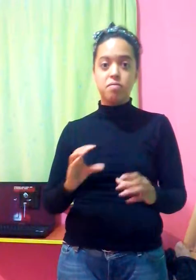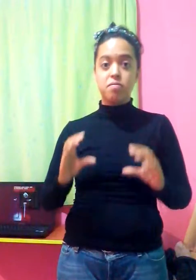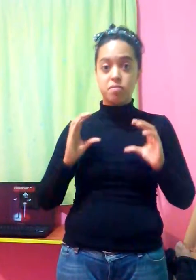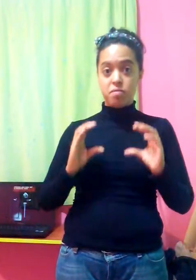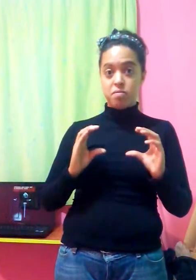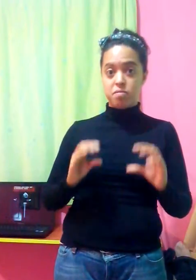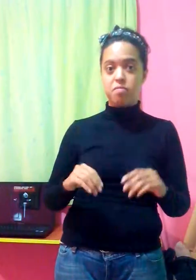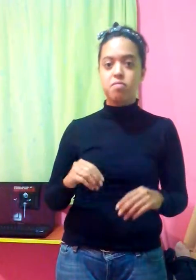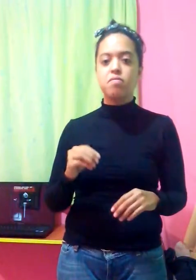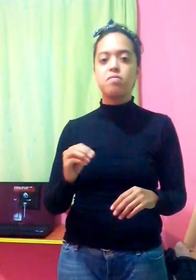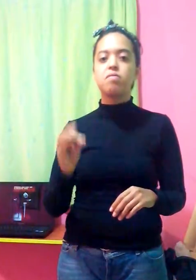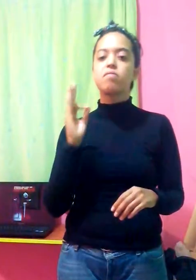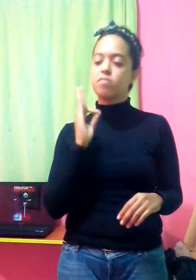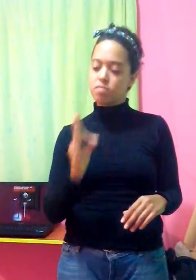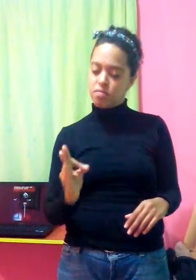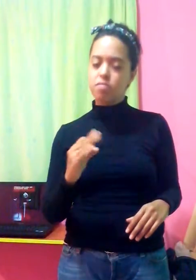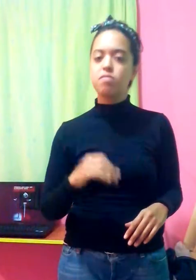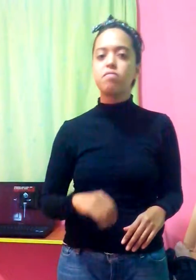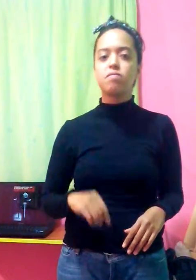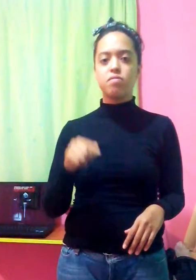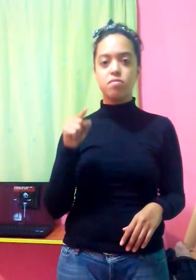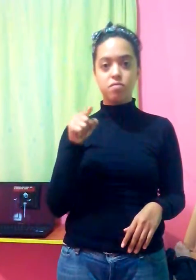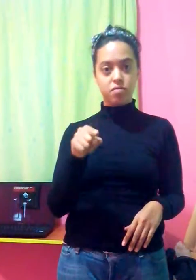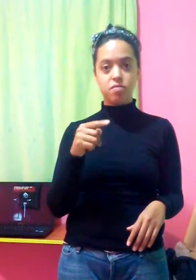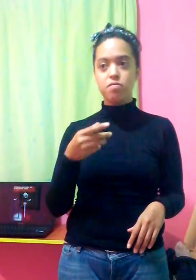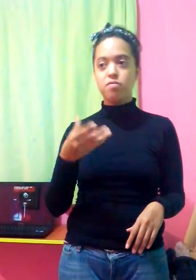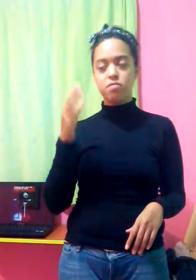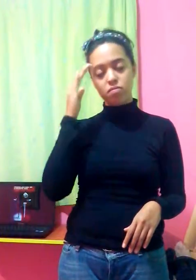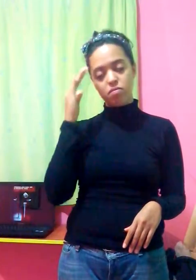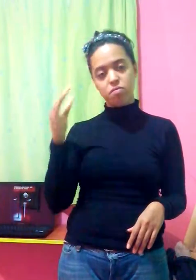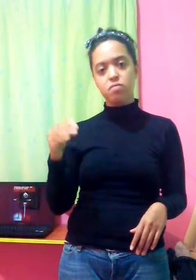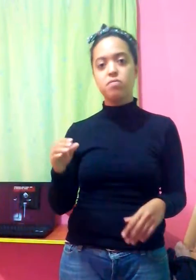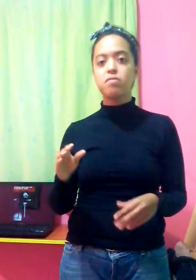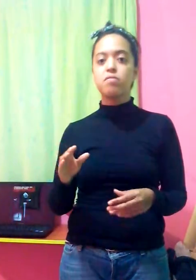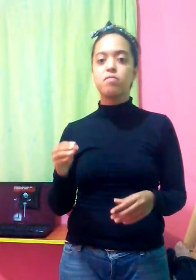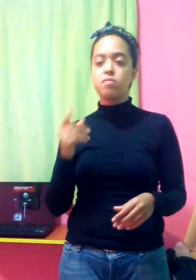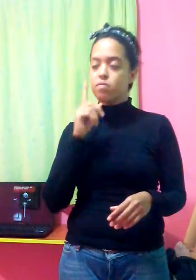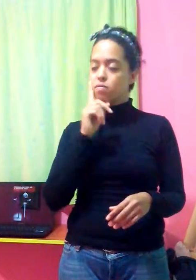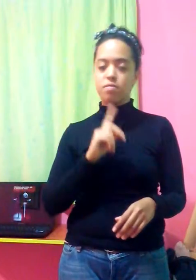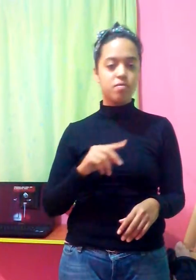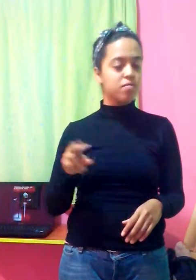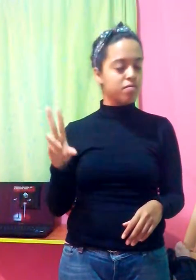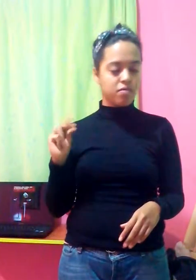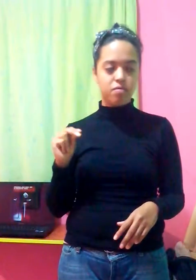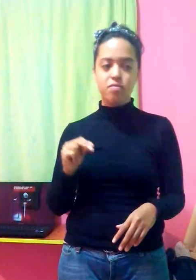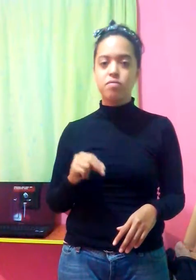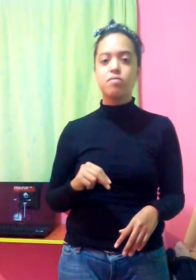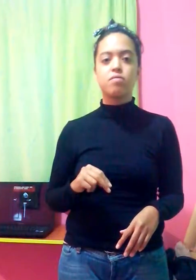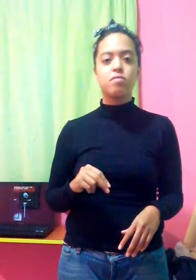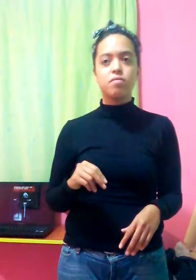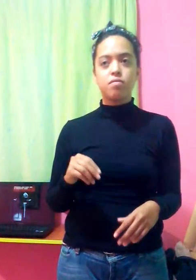eso usted lo sabe. Y la mujer no, por tiempo de la historia y la prehistoria, ellas sumisas y